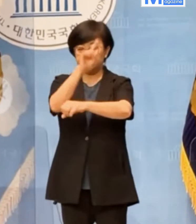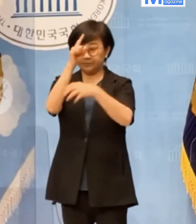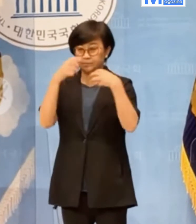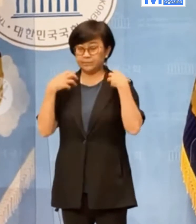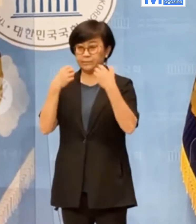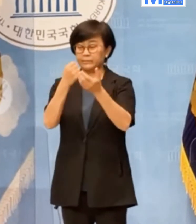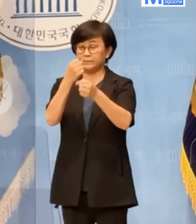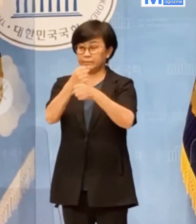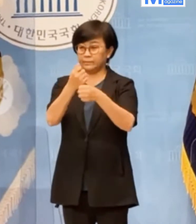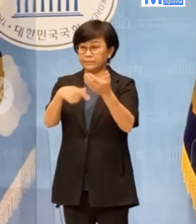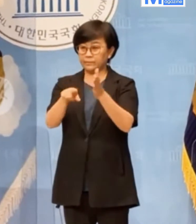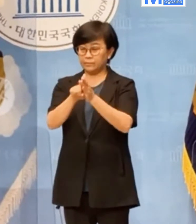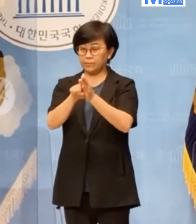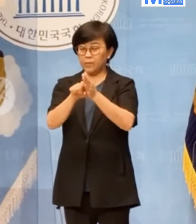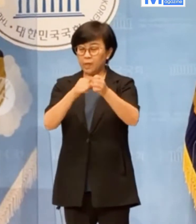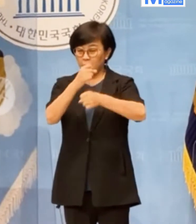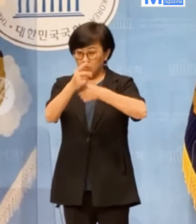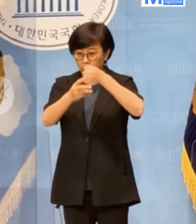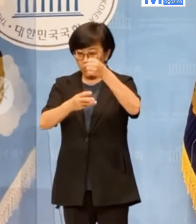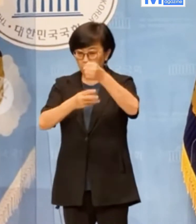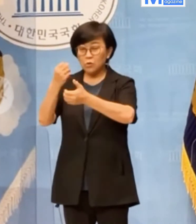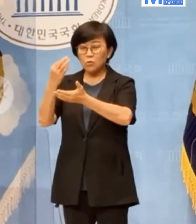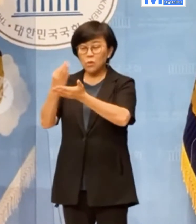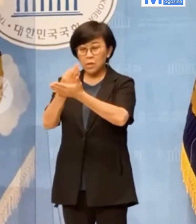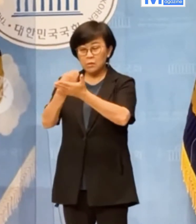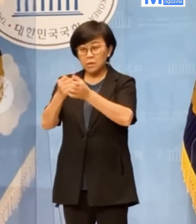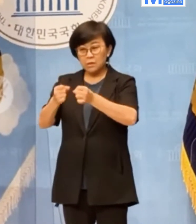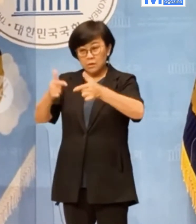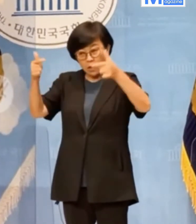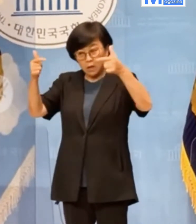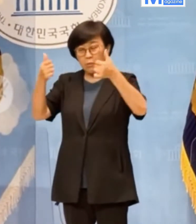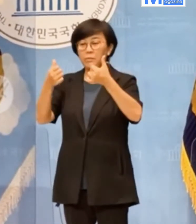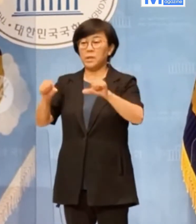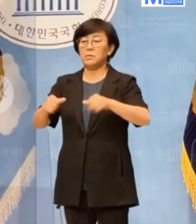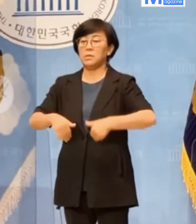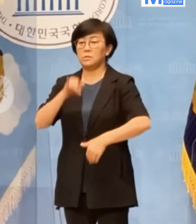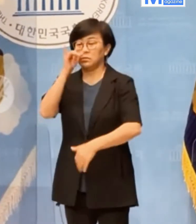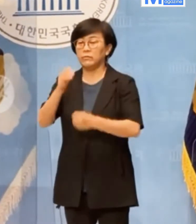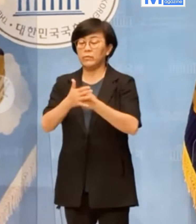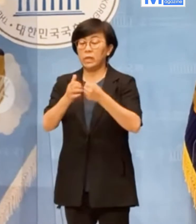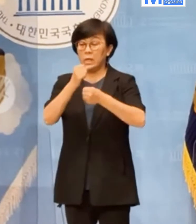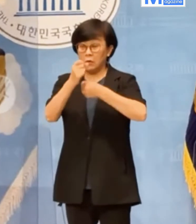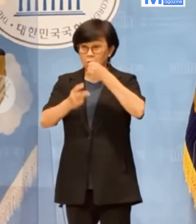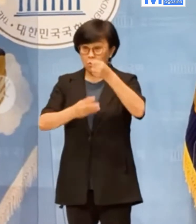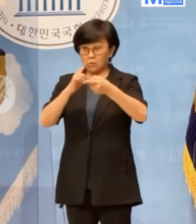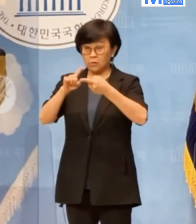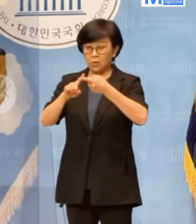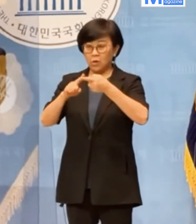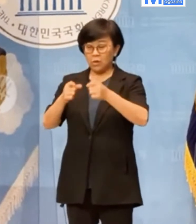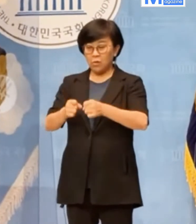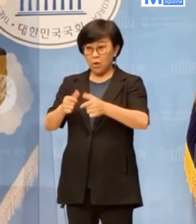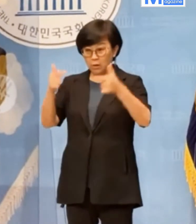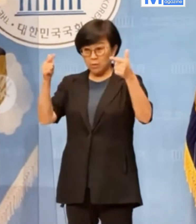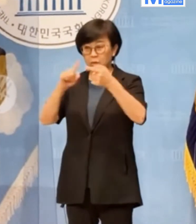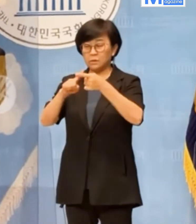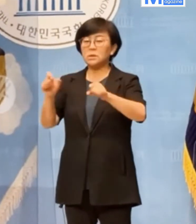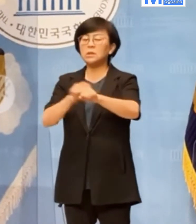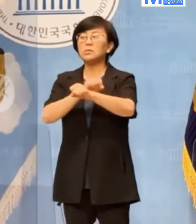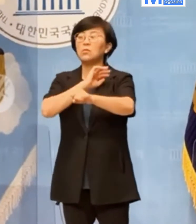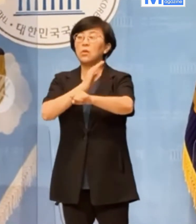만들기 위해 연공서열제를 혁파해야 합니다. 연공서열제와 특권을 없애기